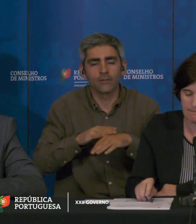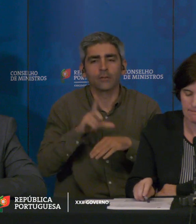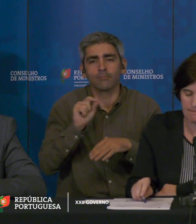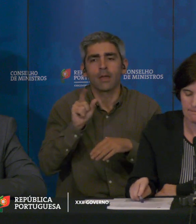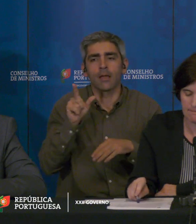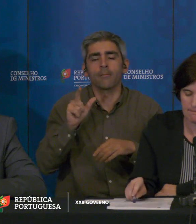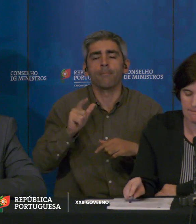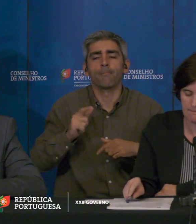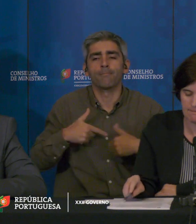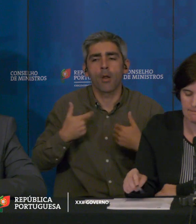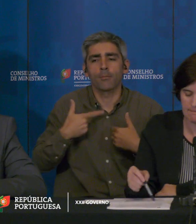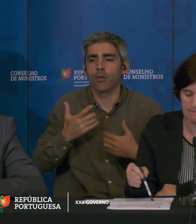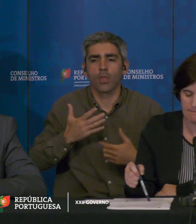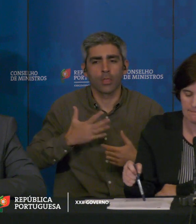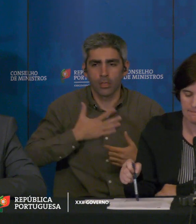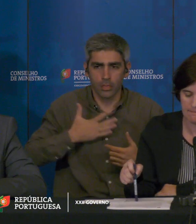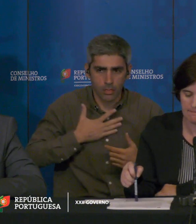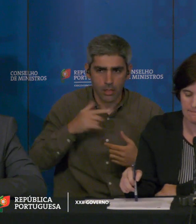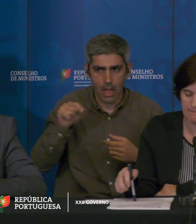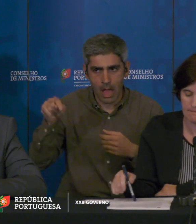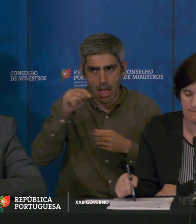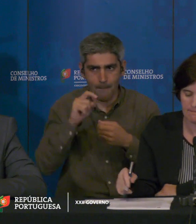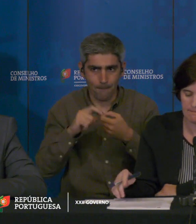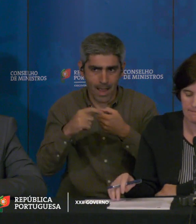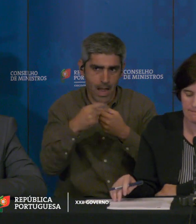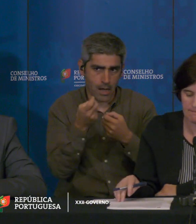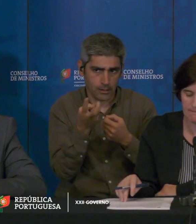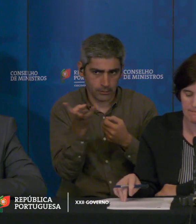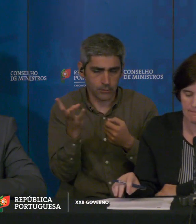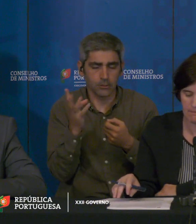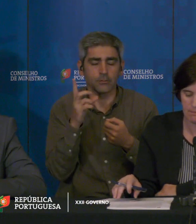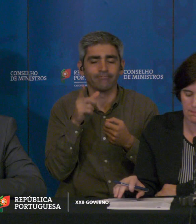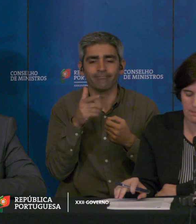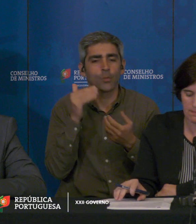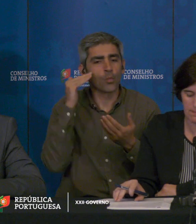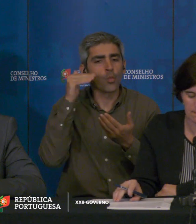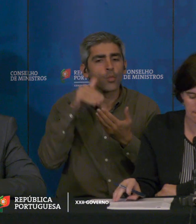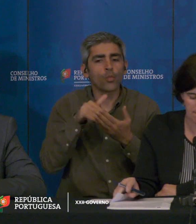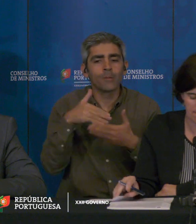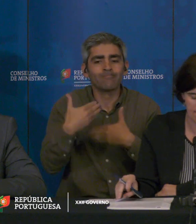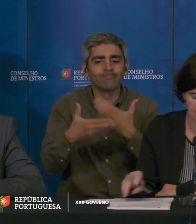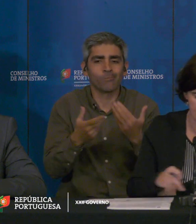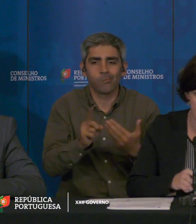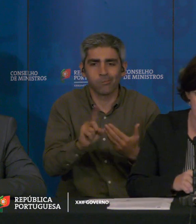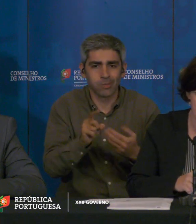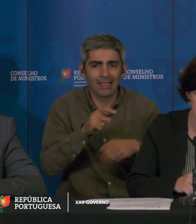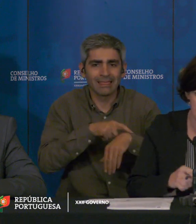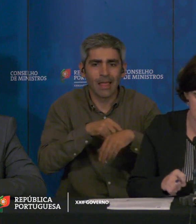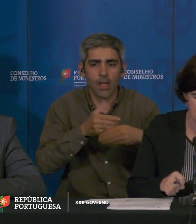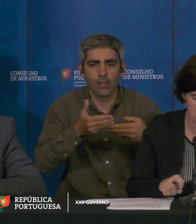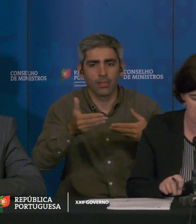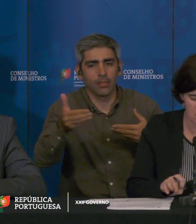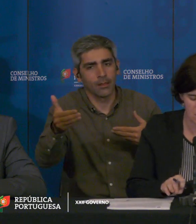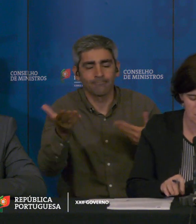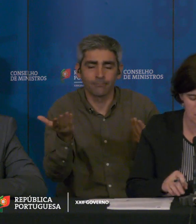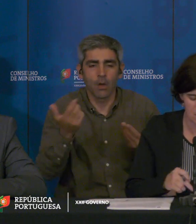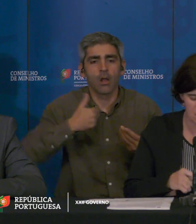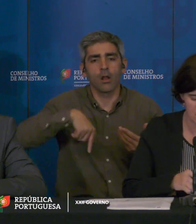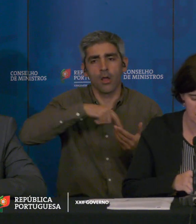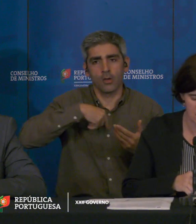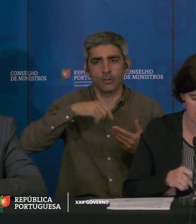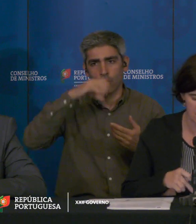de vontade das partes, para concluir este processo em tempo útil, o Conselho de Ministros